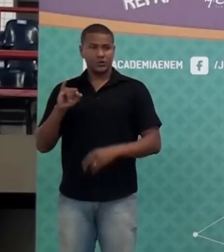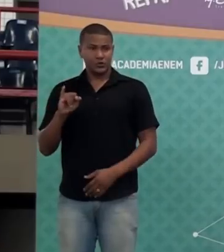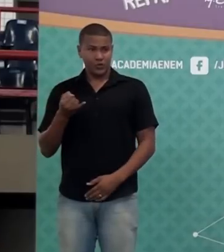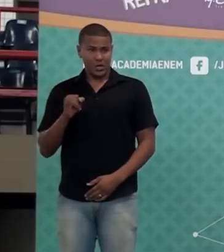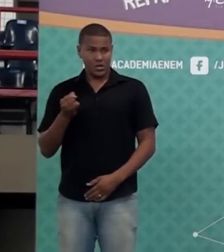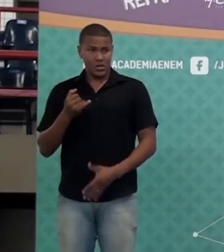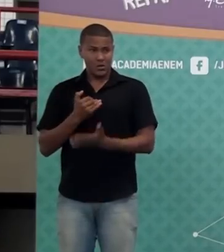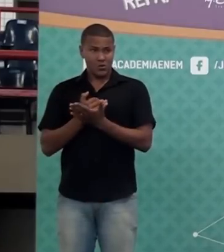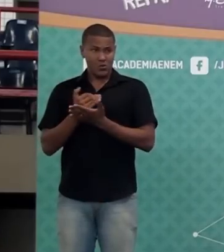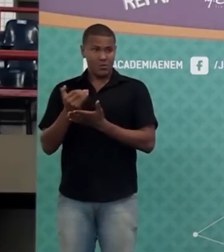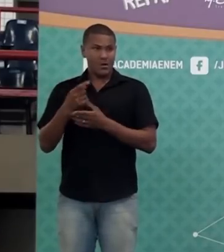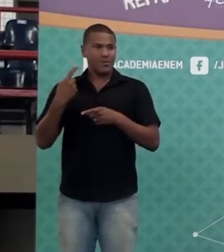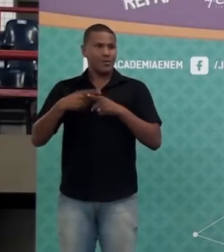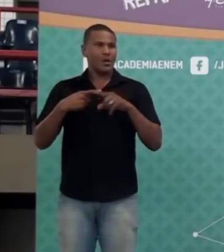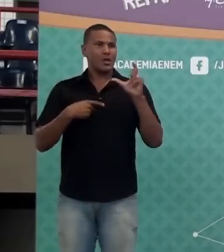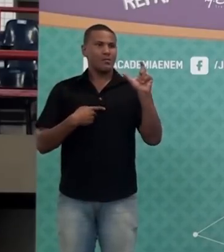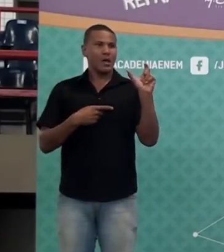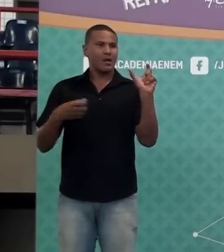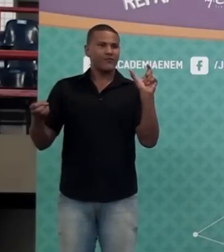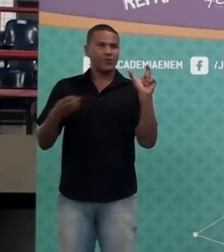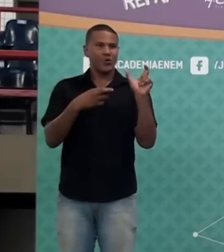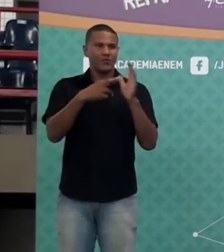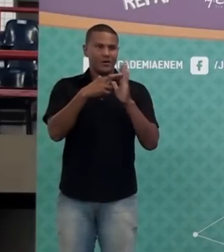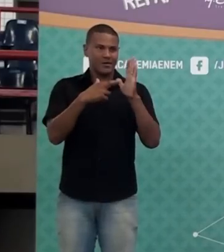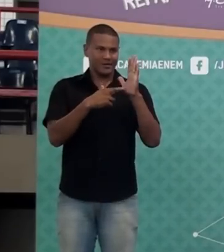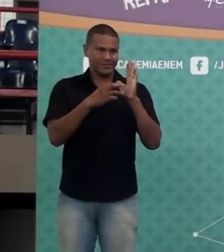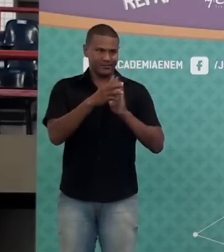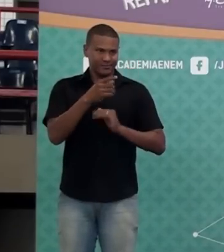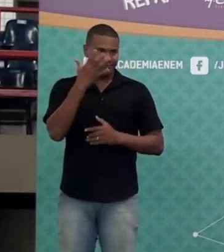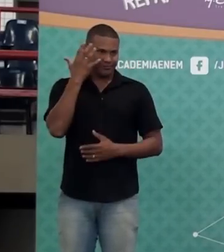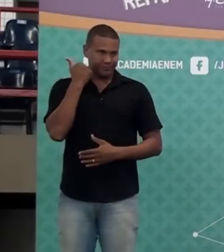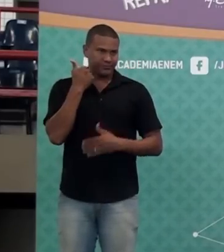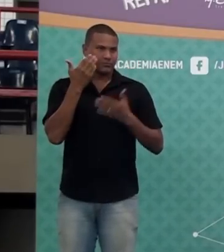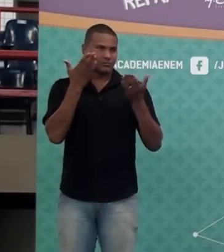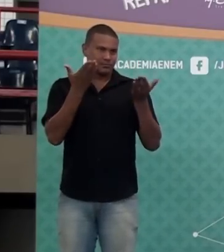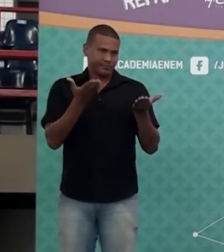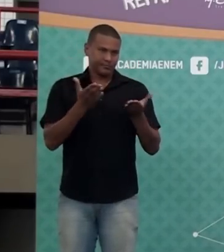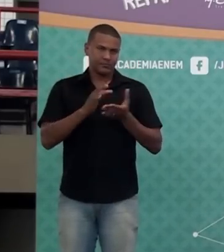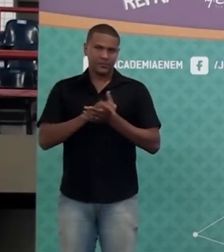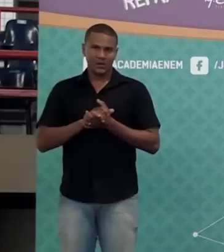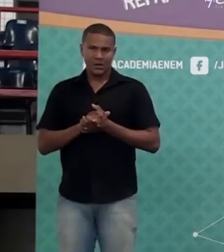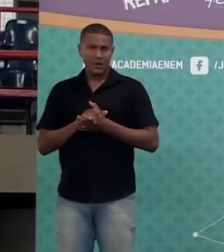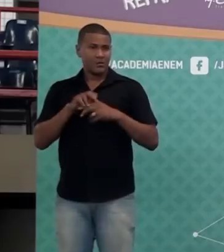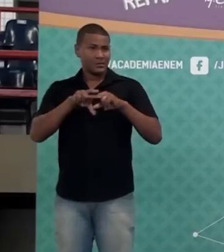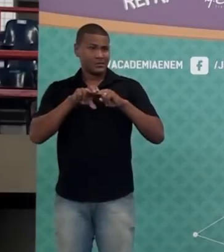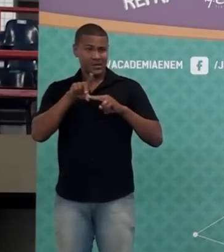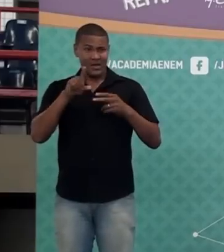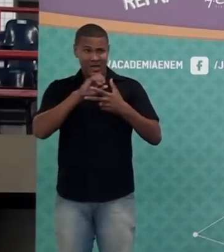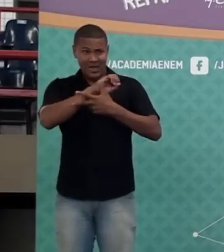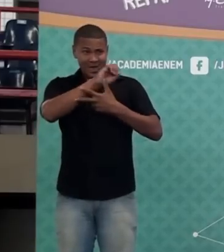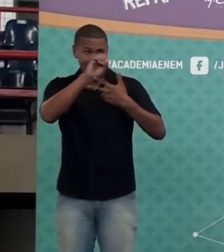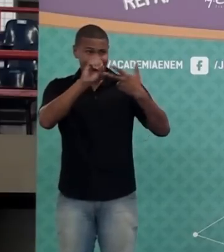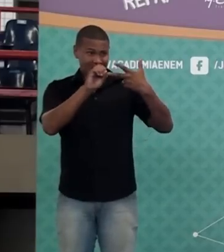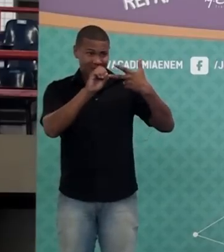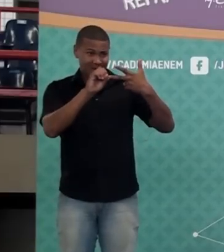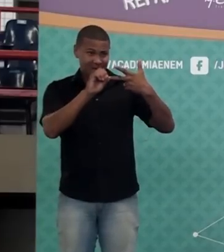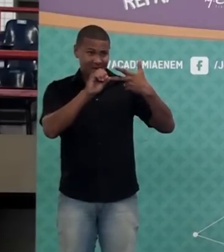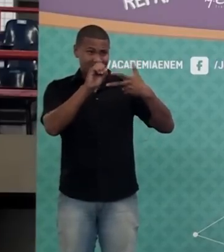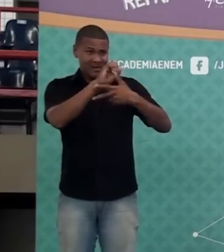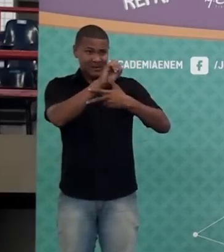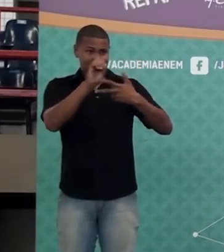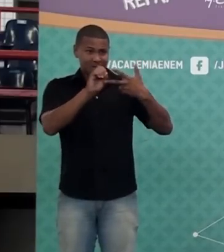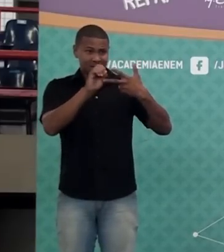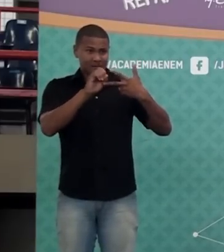ano. Ou seja, quando vocês forem fazer o Enem nesse ano, tudo que era possível